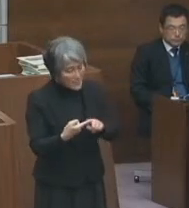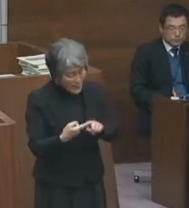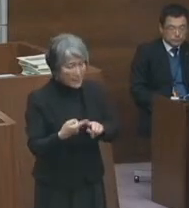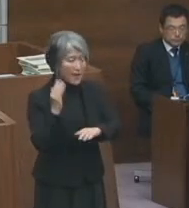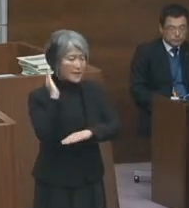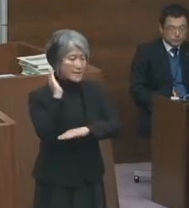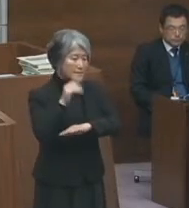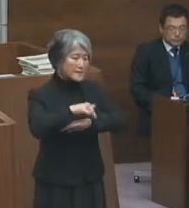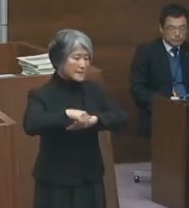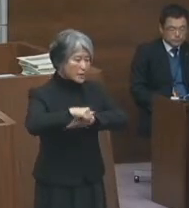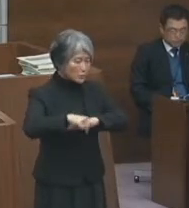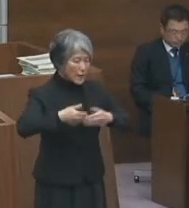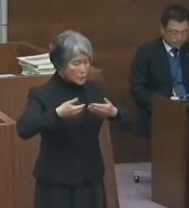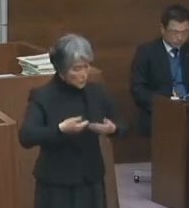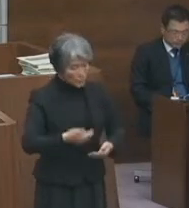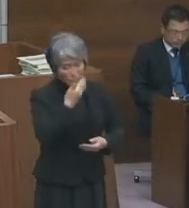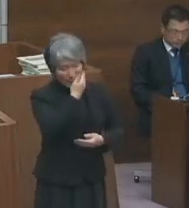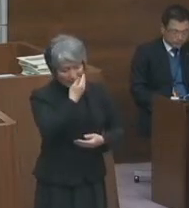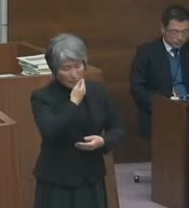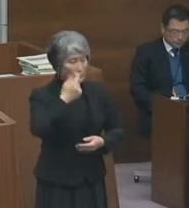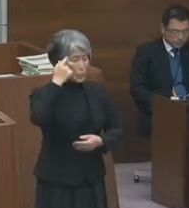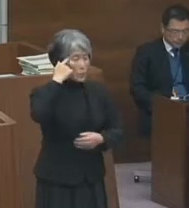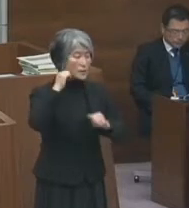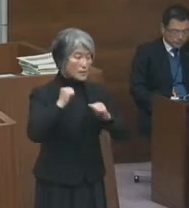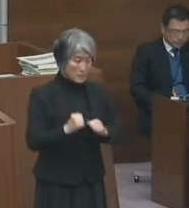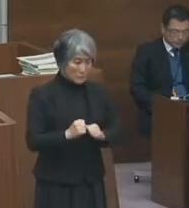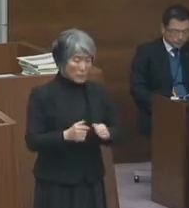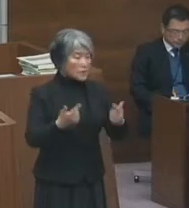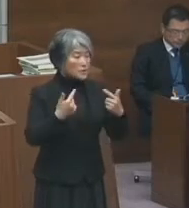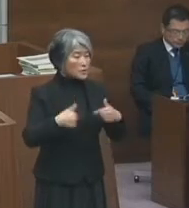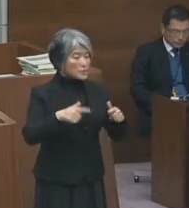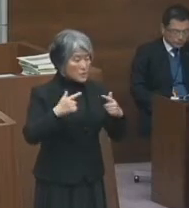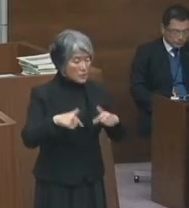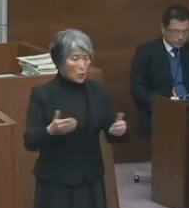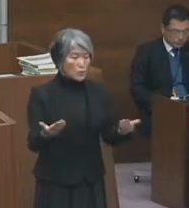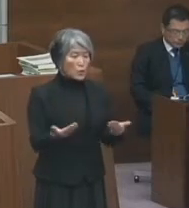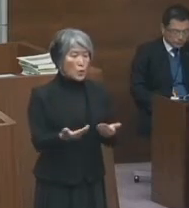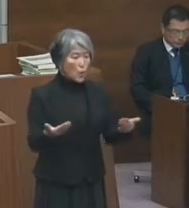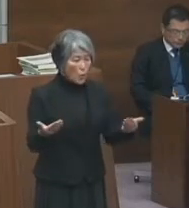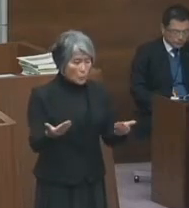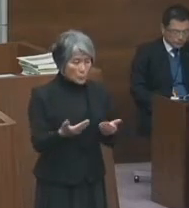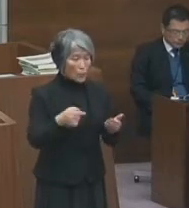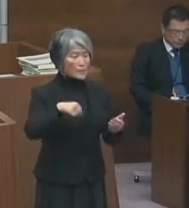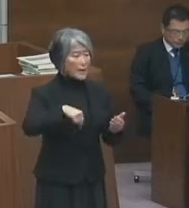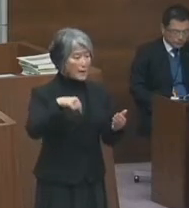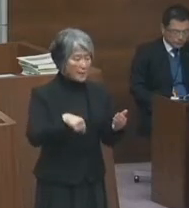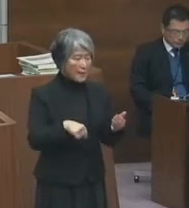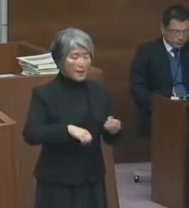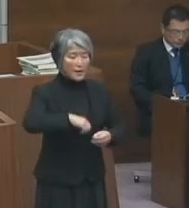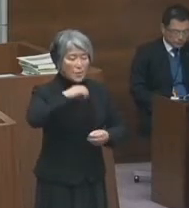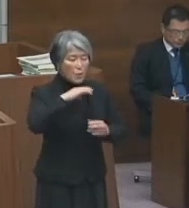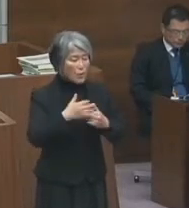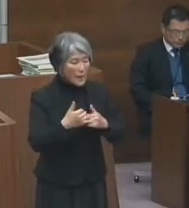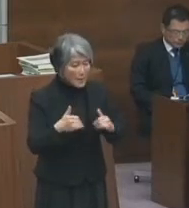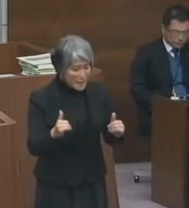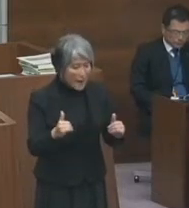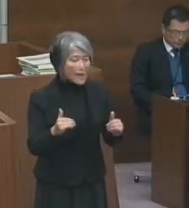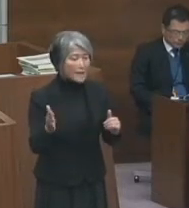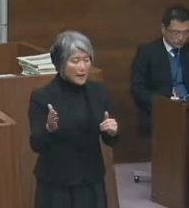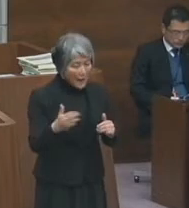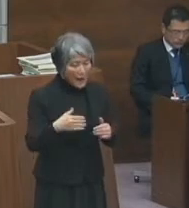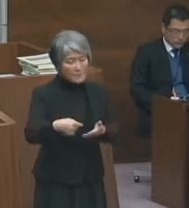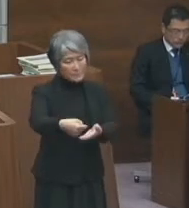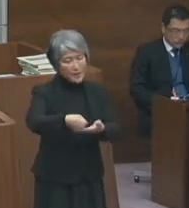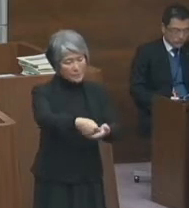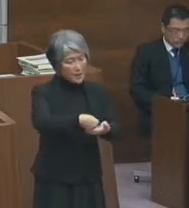考えております。主といたしましては、日々の業務を行う中で、高齢者の皆様からいただくご意